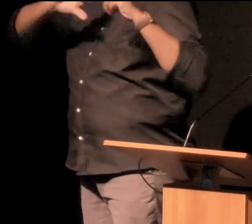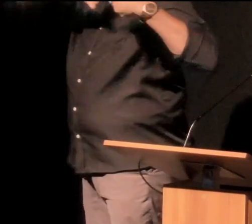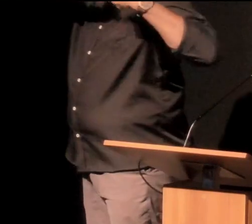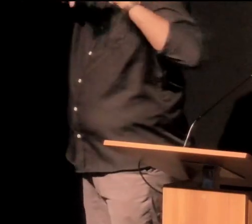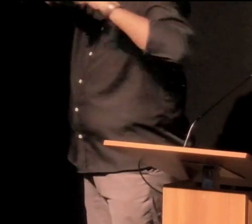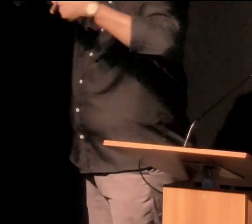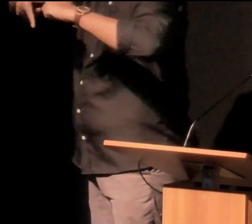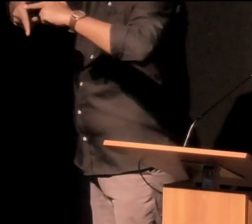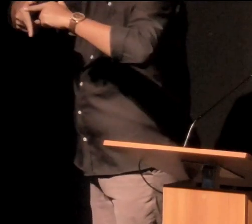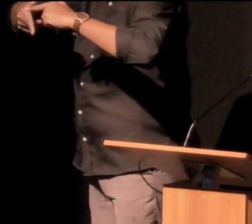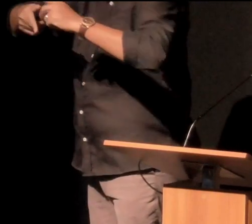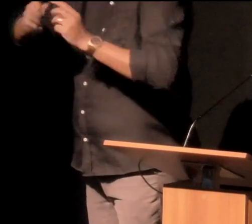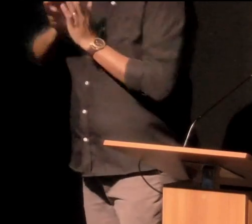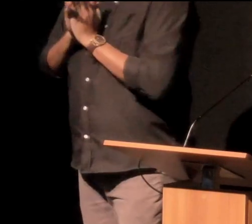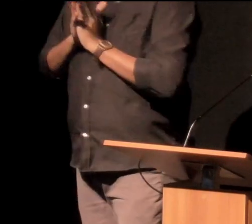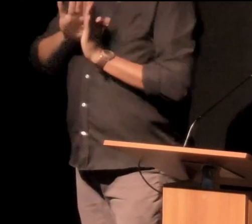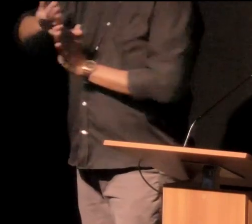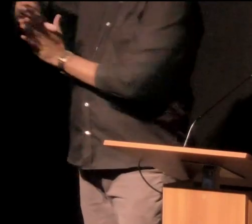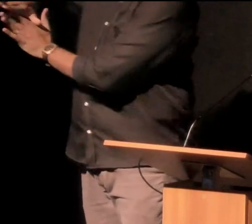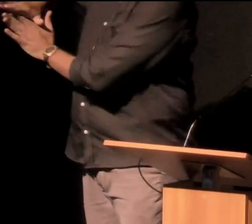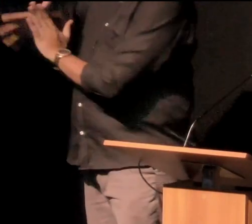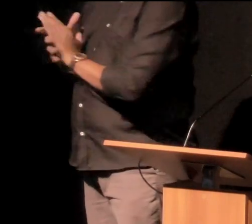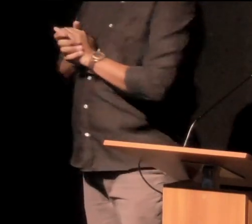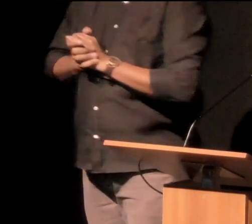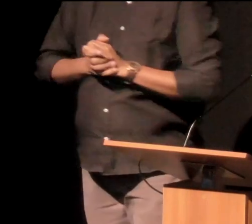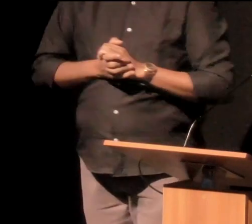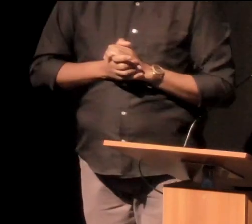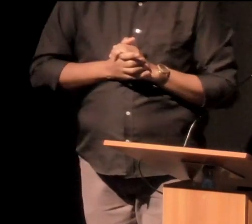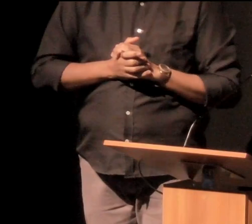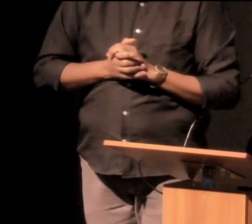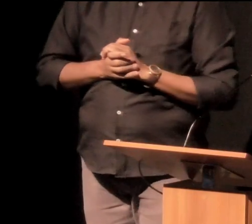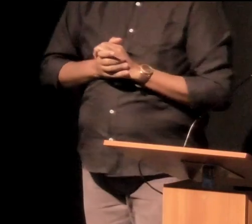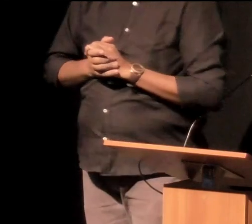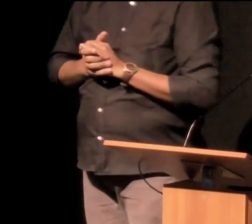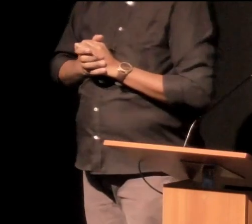ao controle social né fomento da presença desses